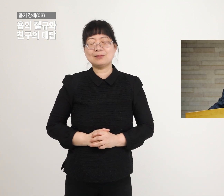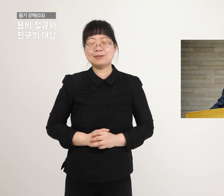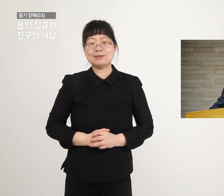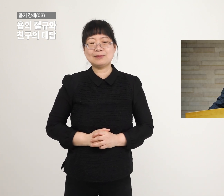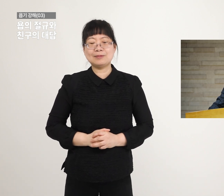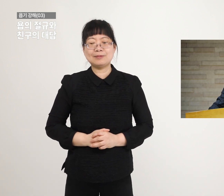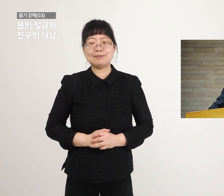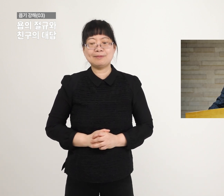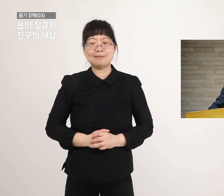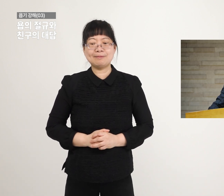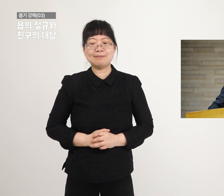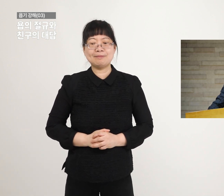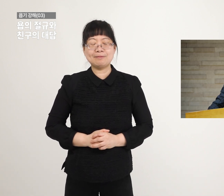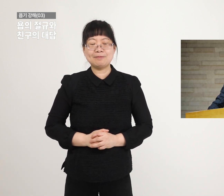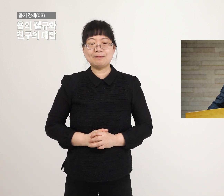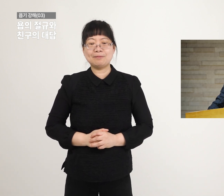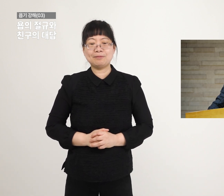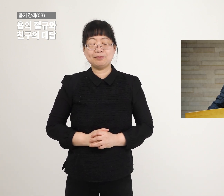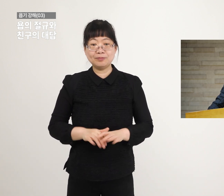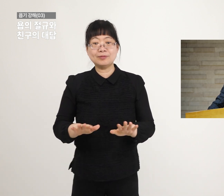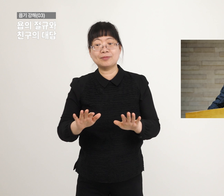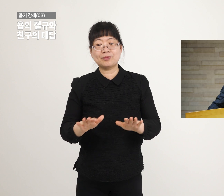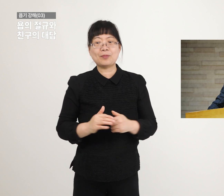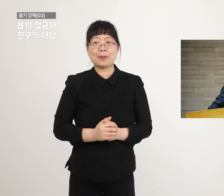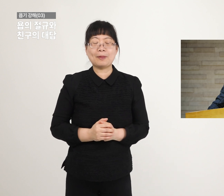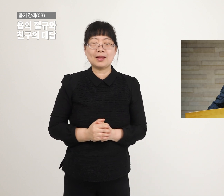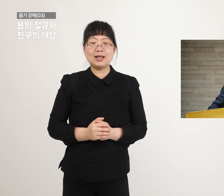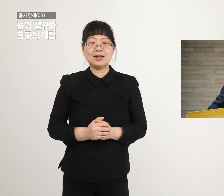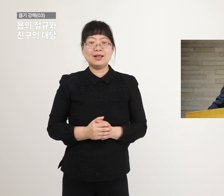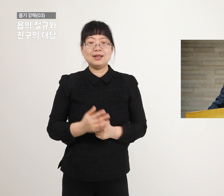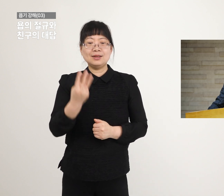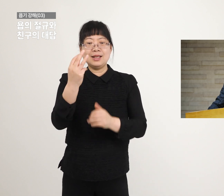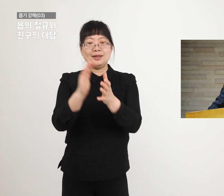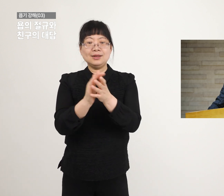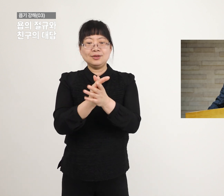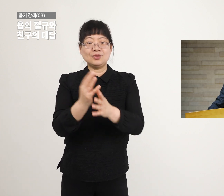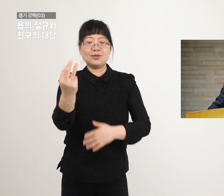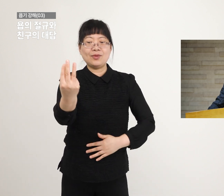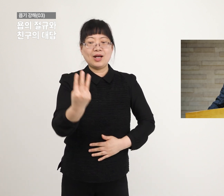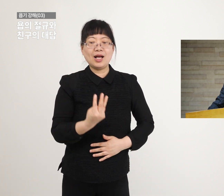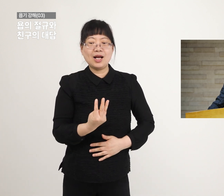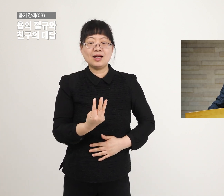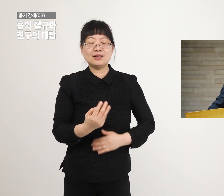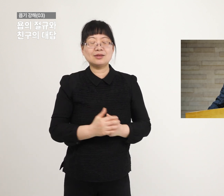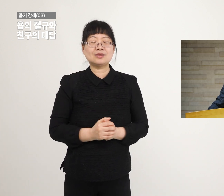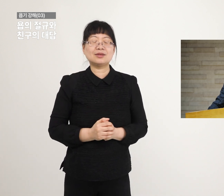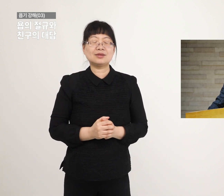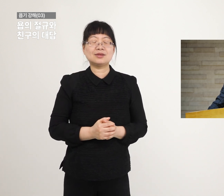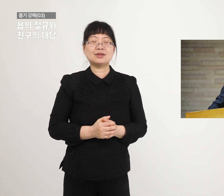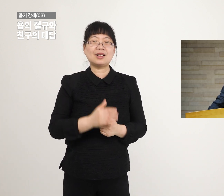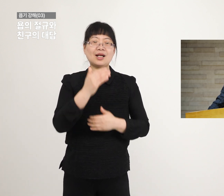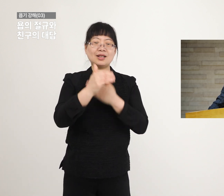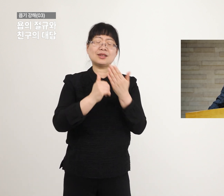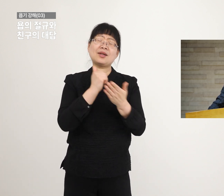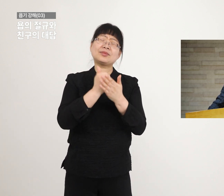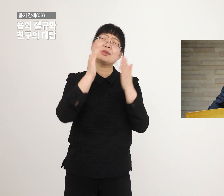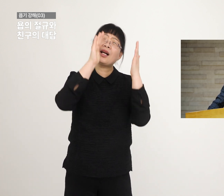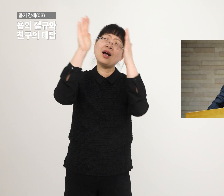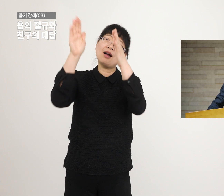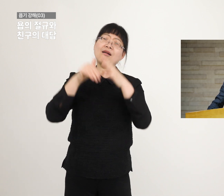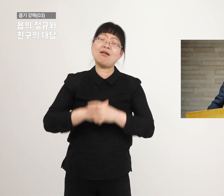자, 이때 친구들이 이 퍼붓는 하나님을 향해